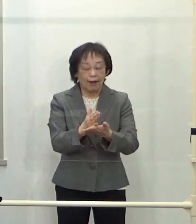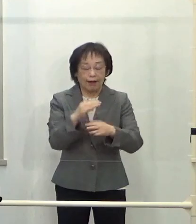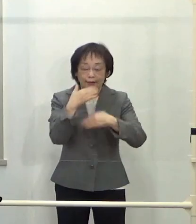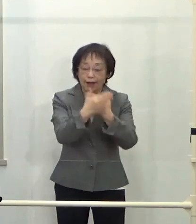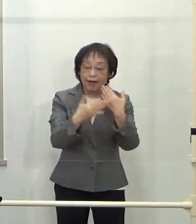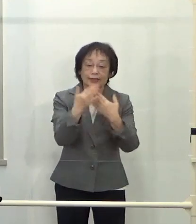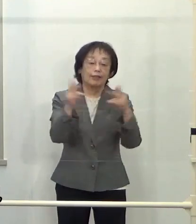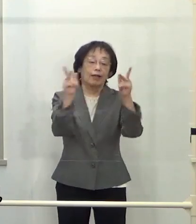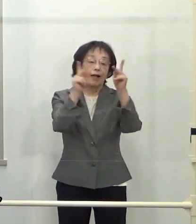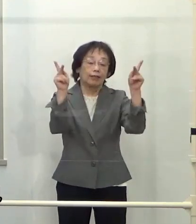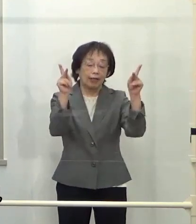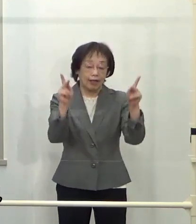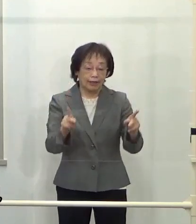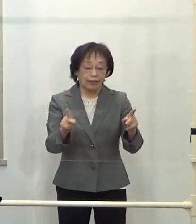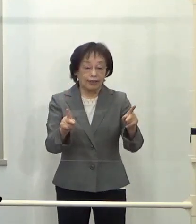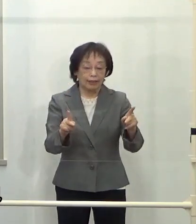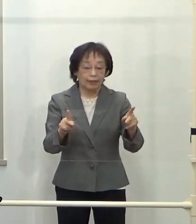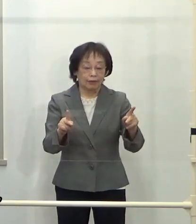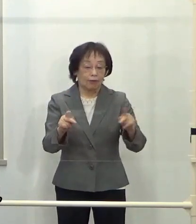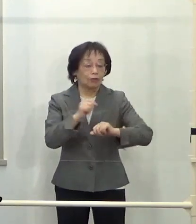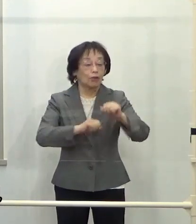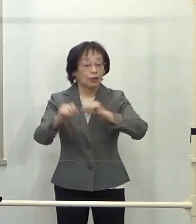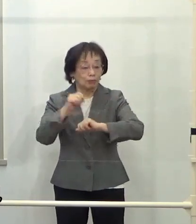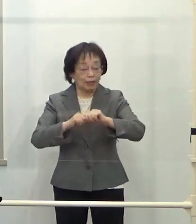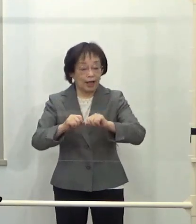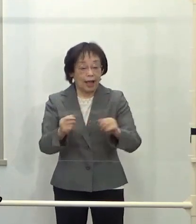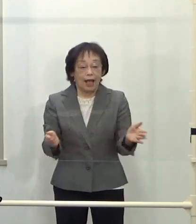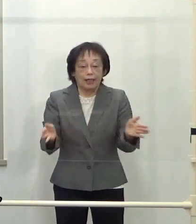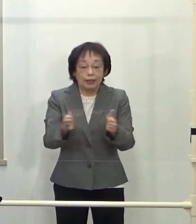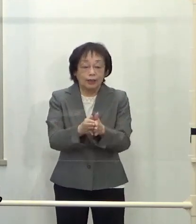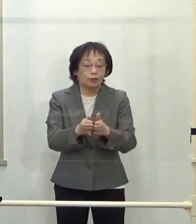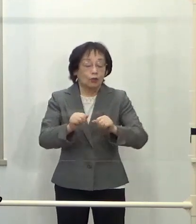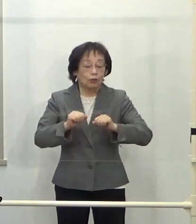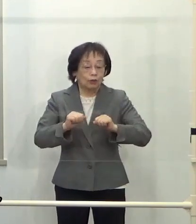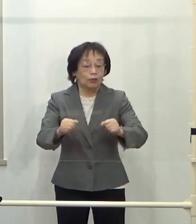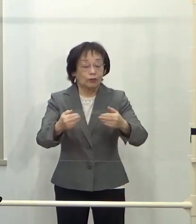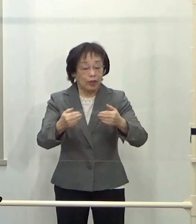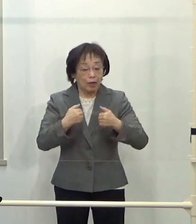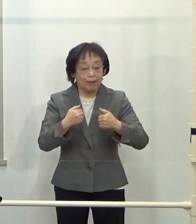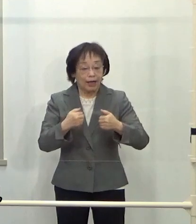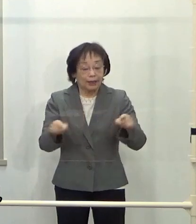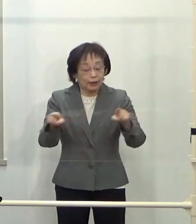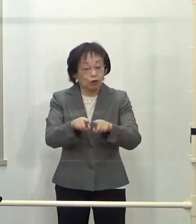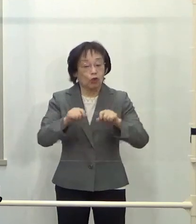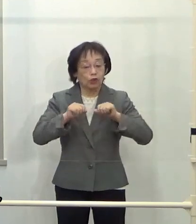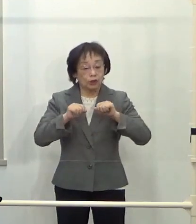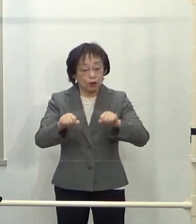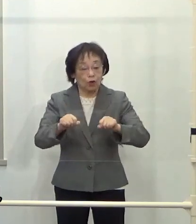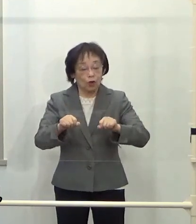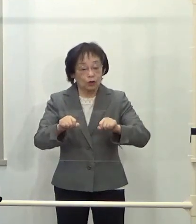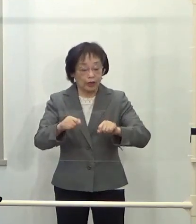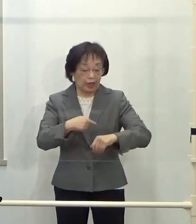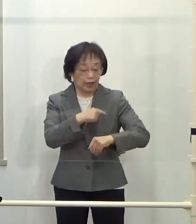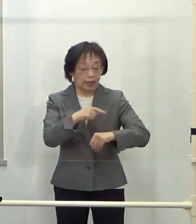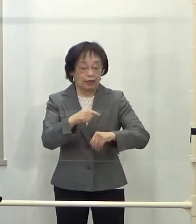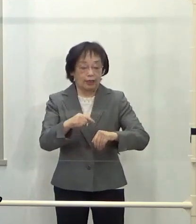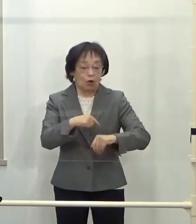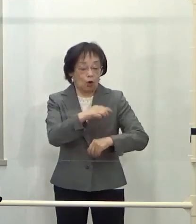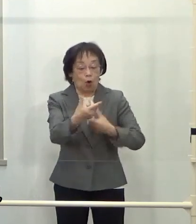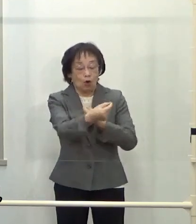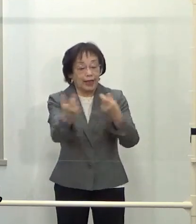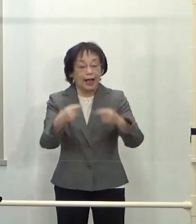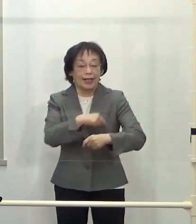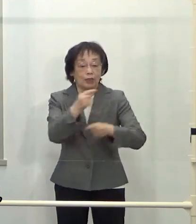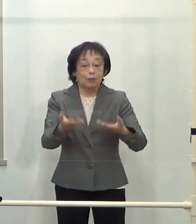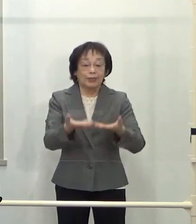ましたので、一緒にできることがあれば取り組もうではないかという機運をの高まりを今感じています。